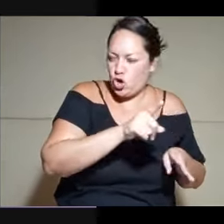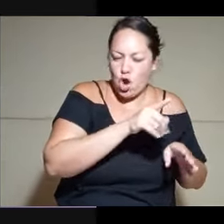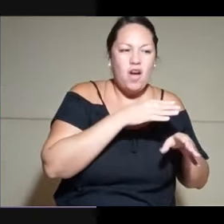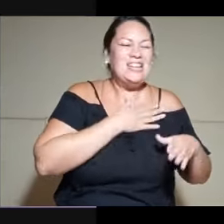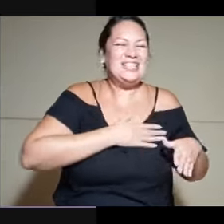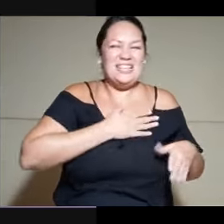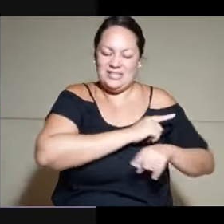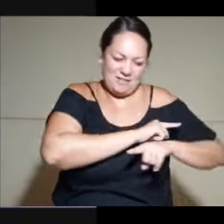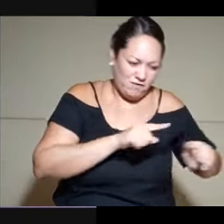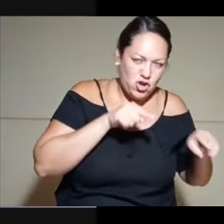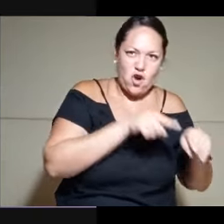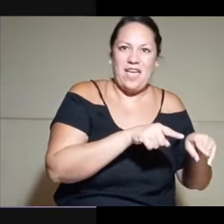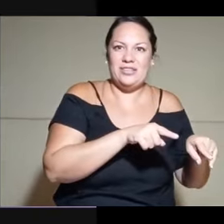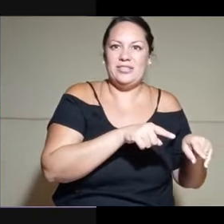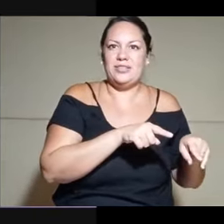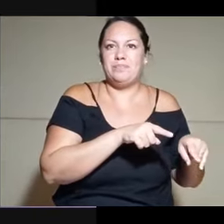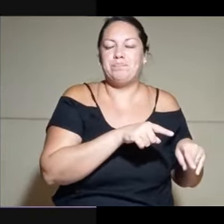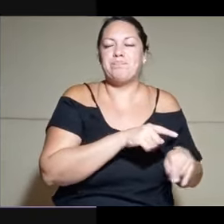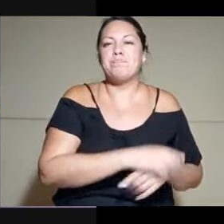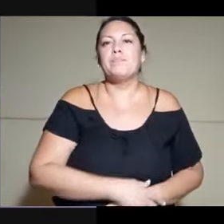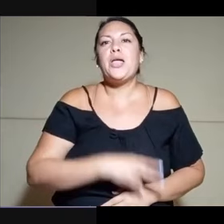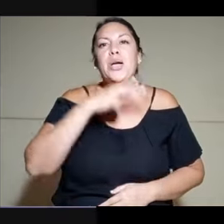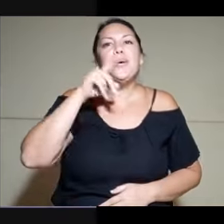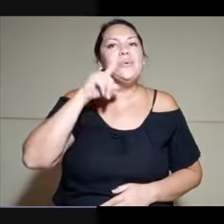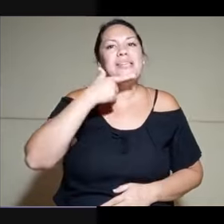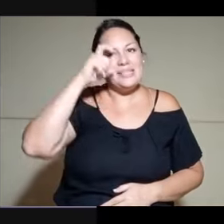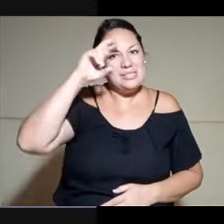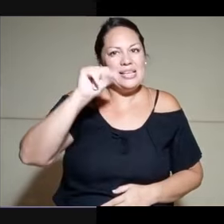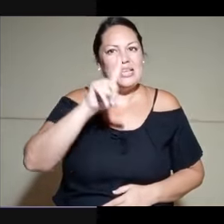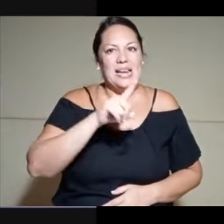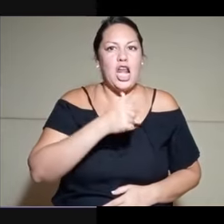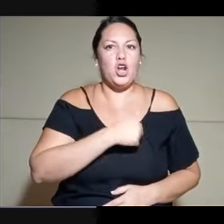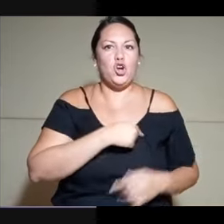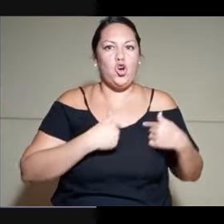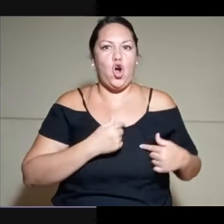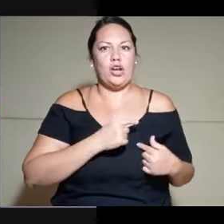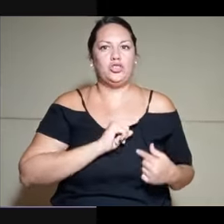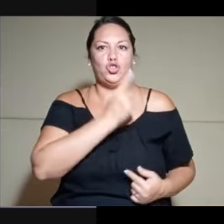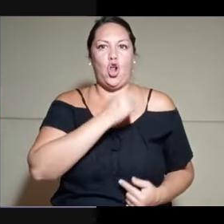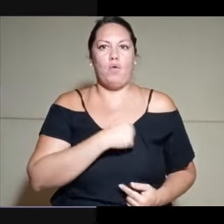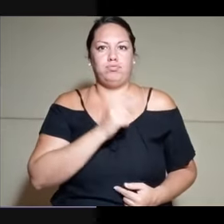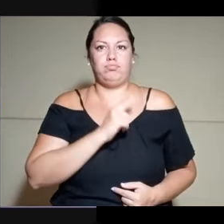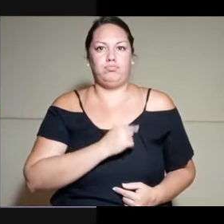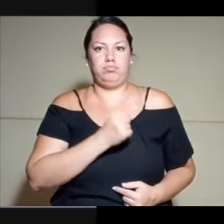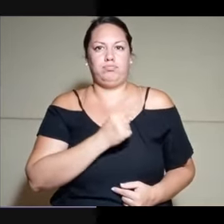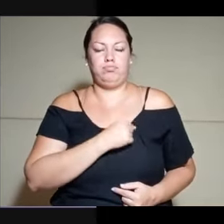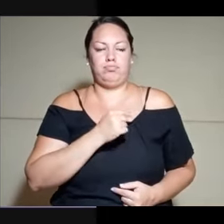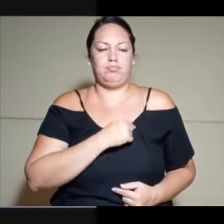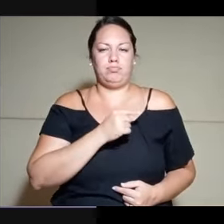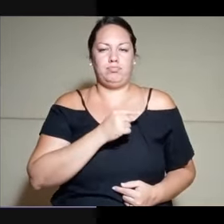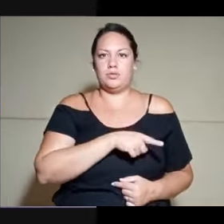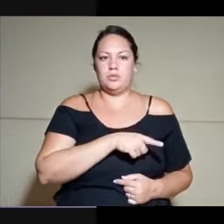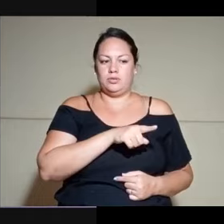eso son parasimpáticas. Por eso no se dice que es motor ni sensitivo, porque no está asociado con los músculos voluntarios.